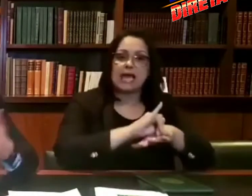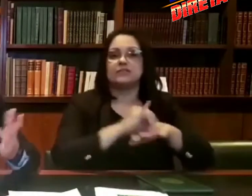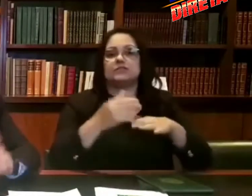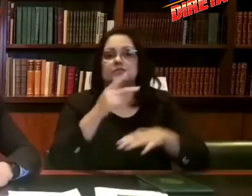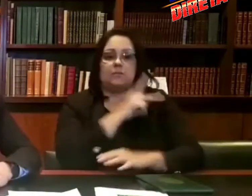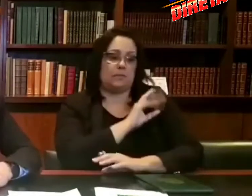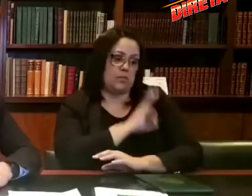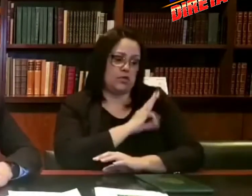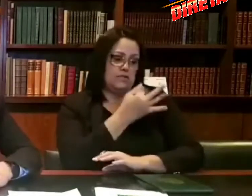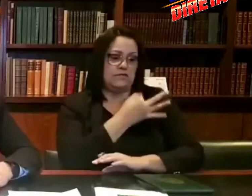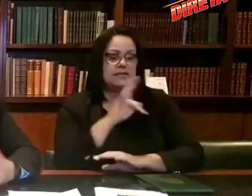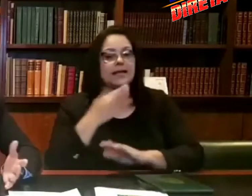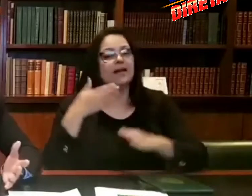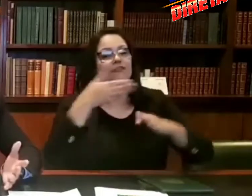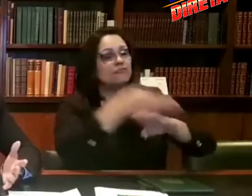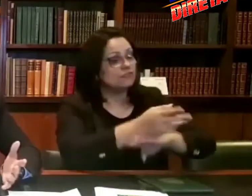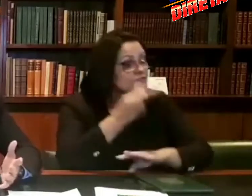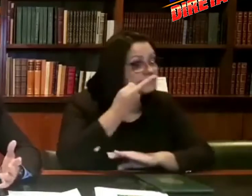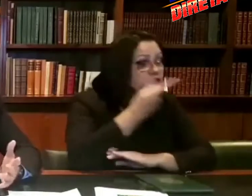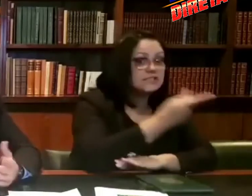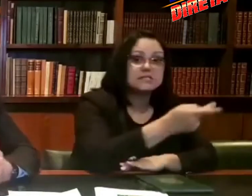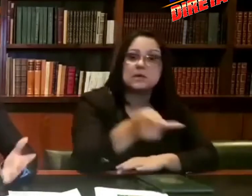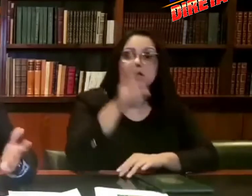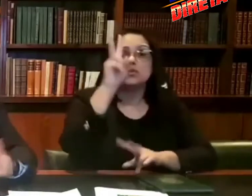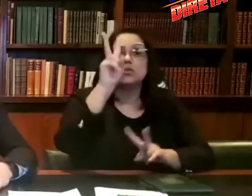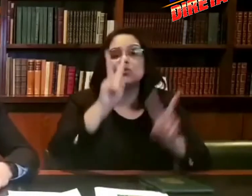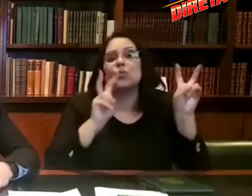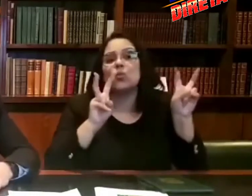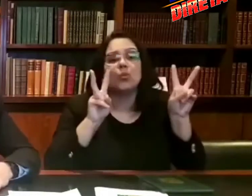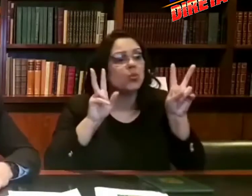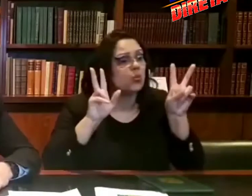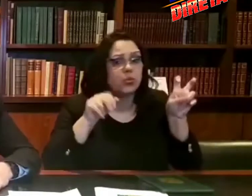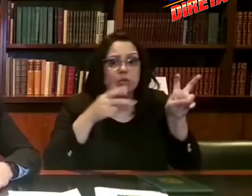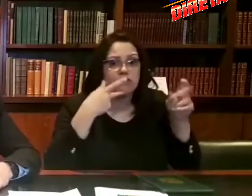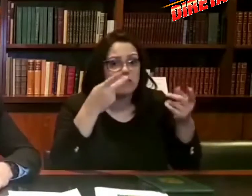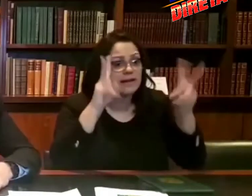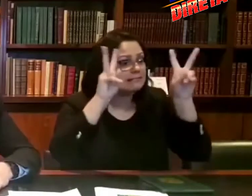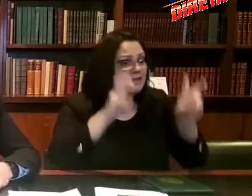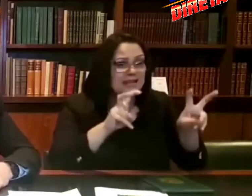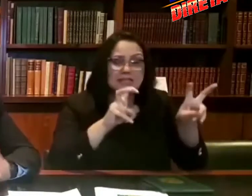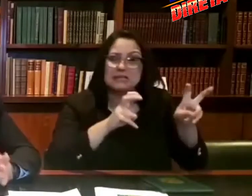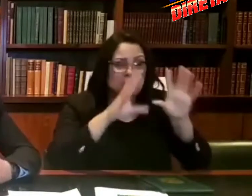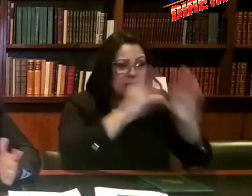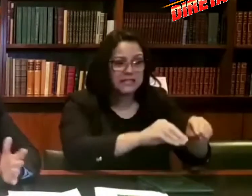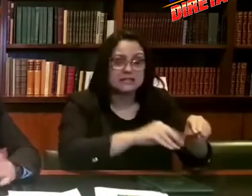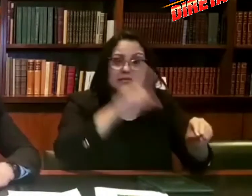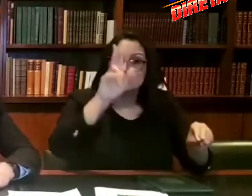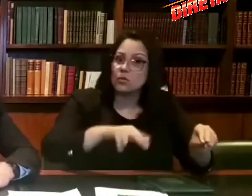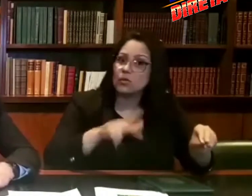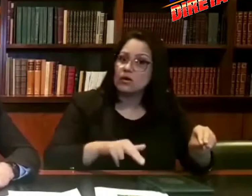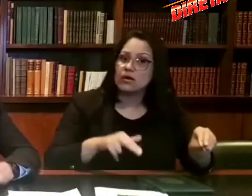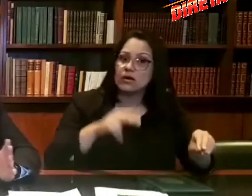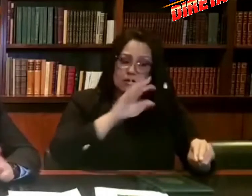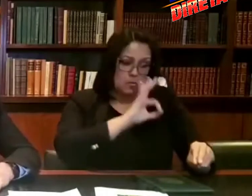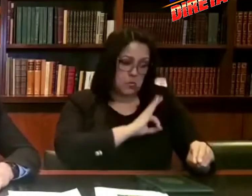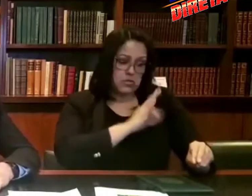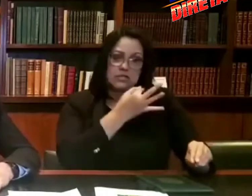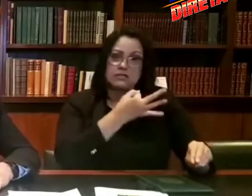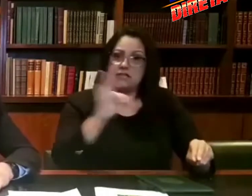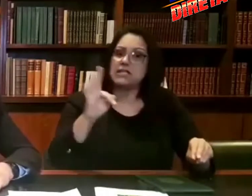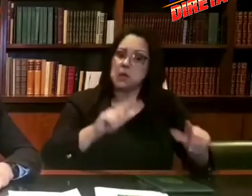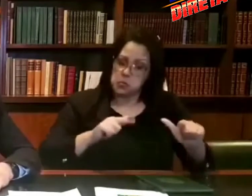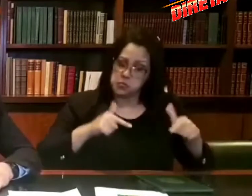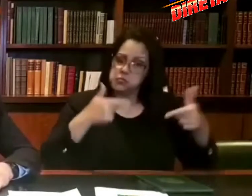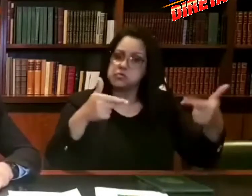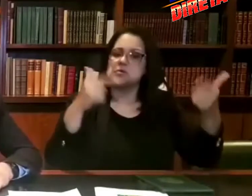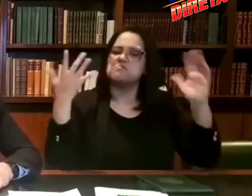tratei de processo, tratei de nada. Até porque não tem como interferir, tá? E a PF tem que ter autonomia, olha, a PF está agindo,